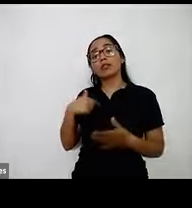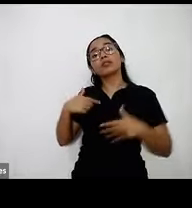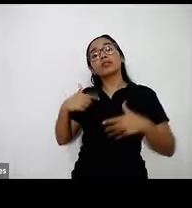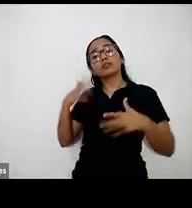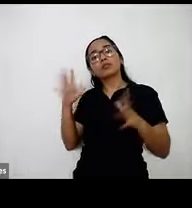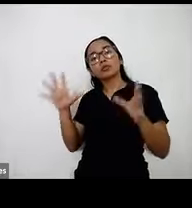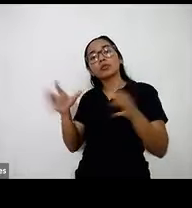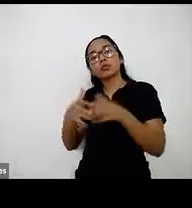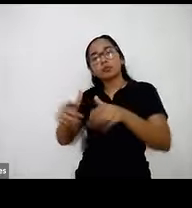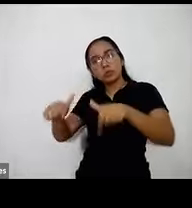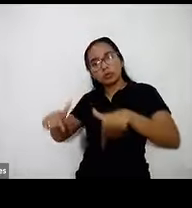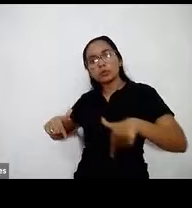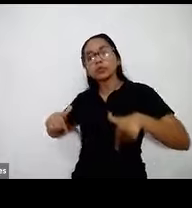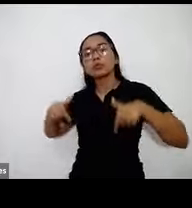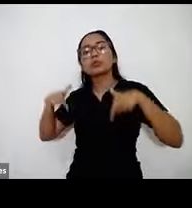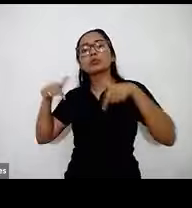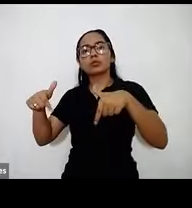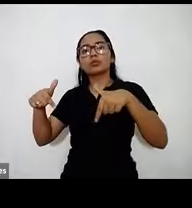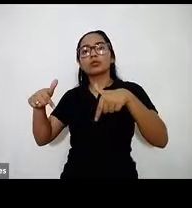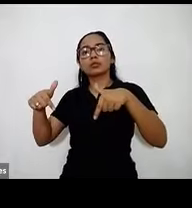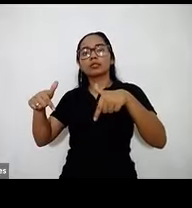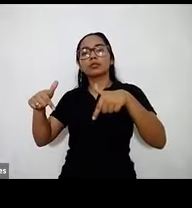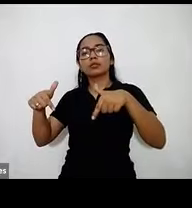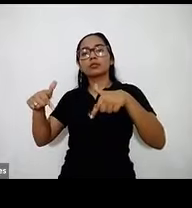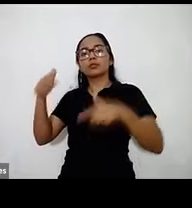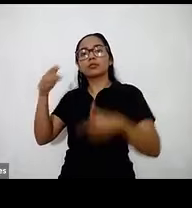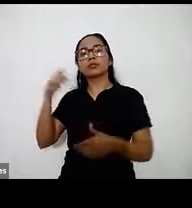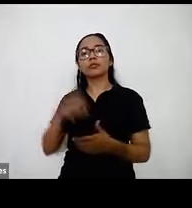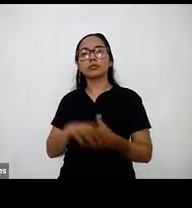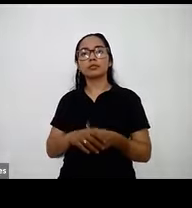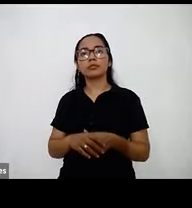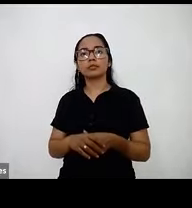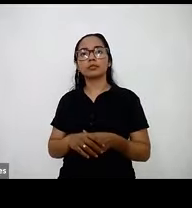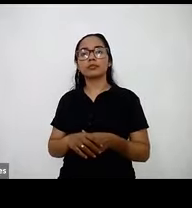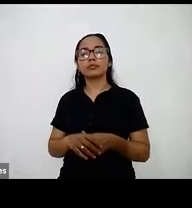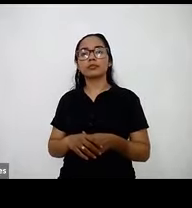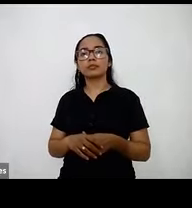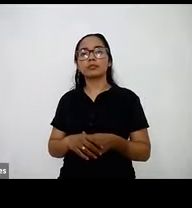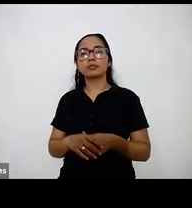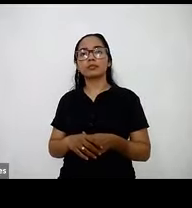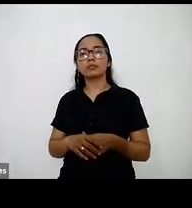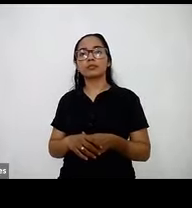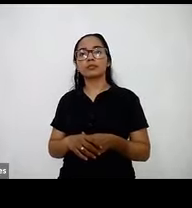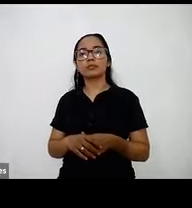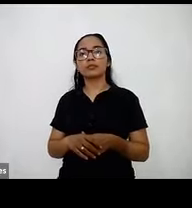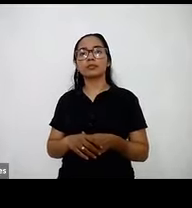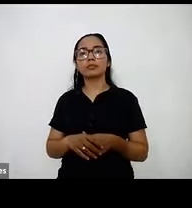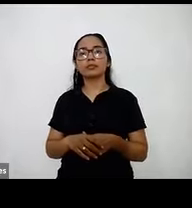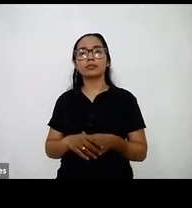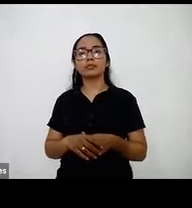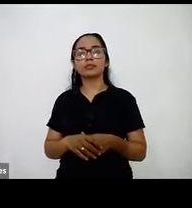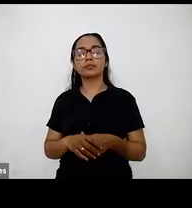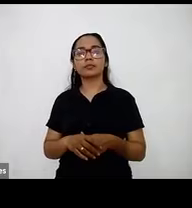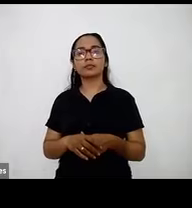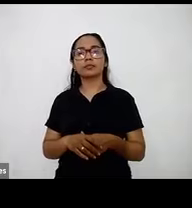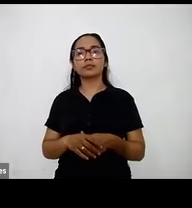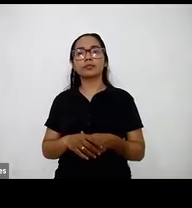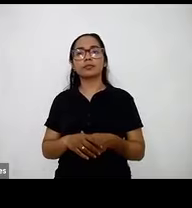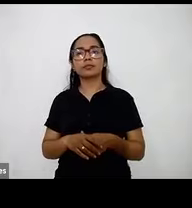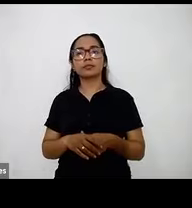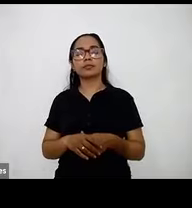pautamos essa questão do concurso público, provocamos o Ministério Público, as instâncias de controle social, conseguimos, através